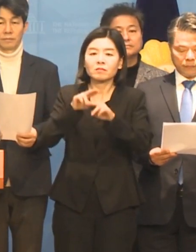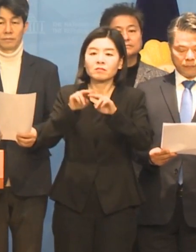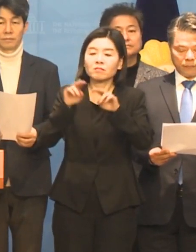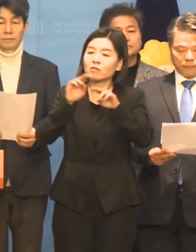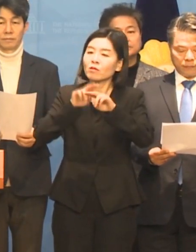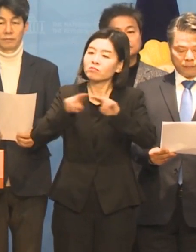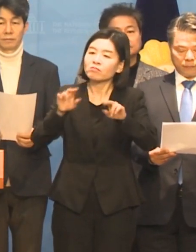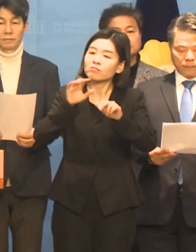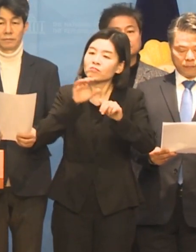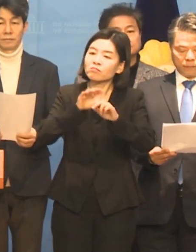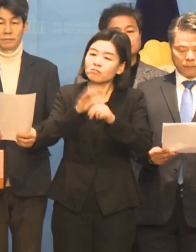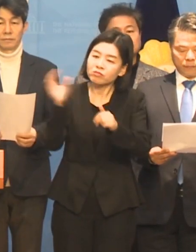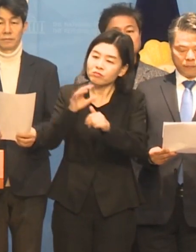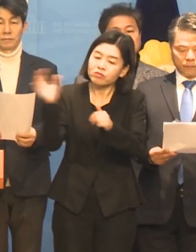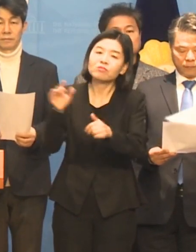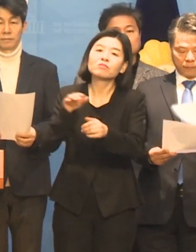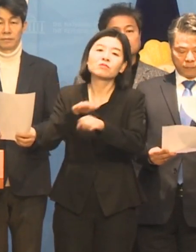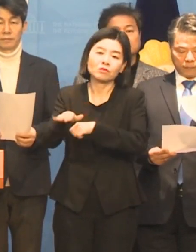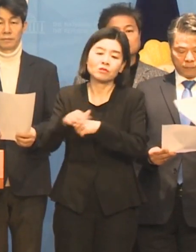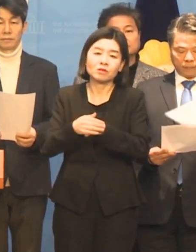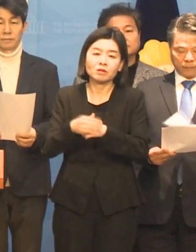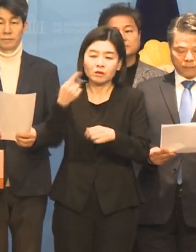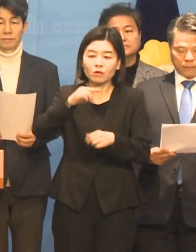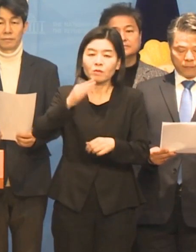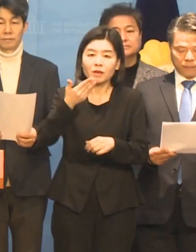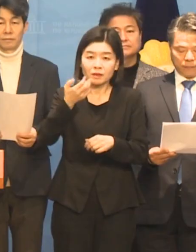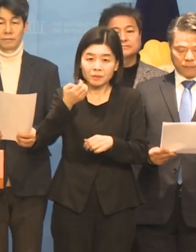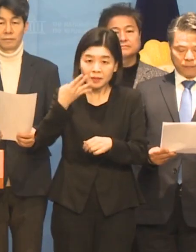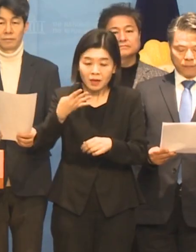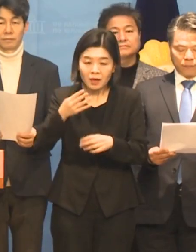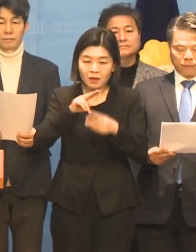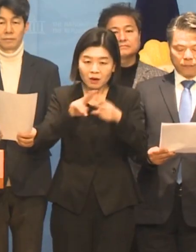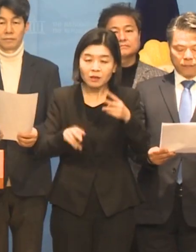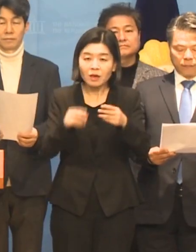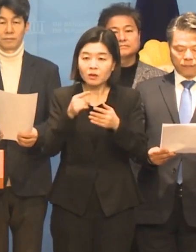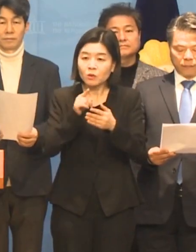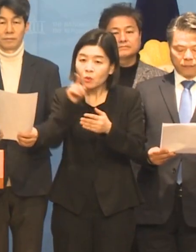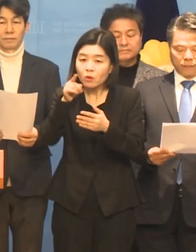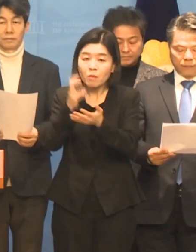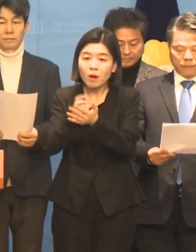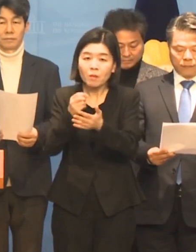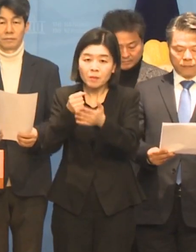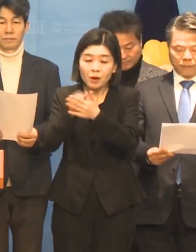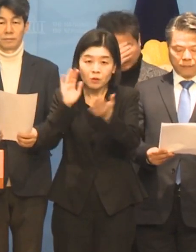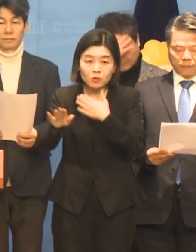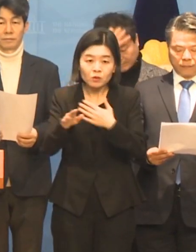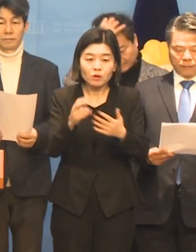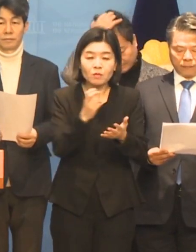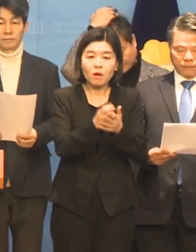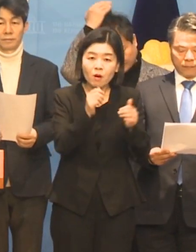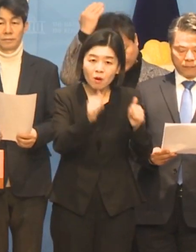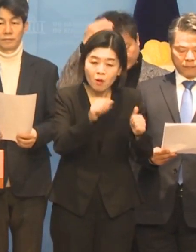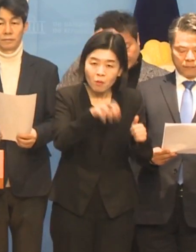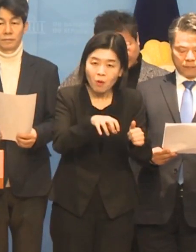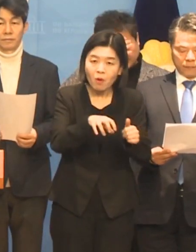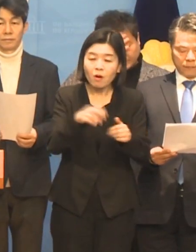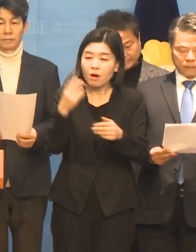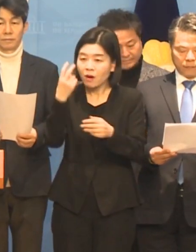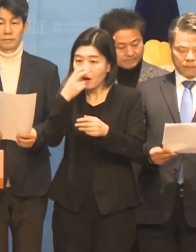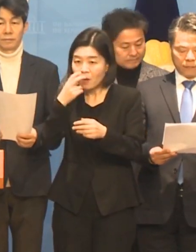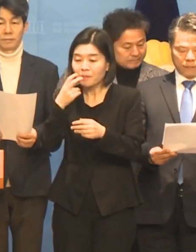1954년 형사소송법 제정 이후 법원과 검찰이 71년간 적용해온 날짜